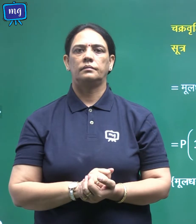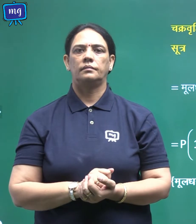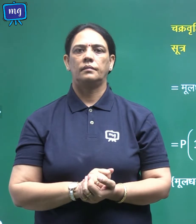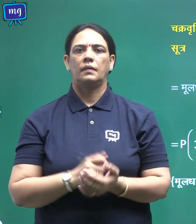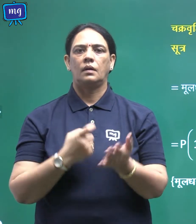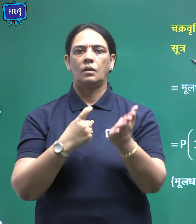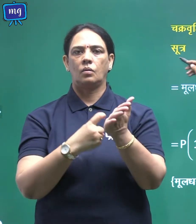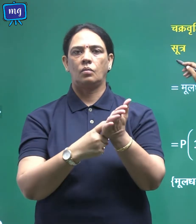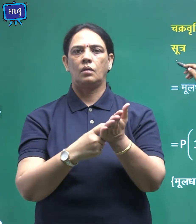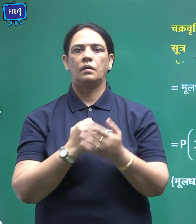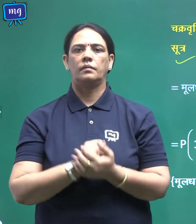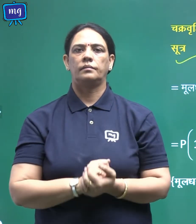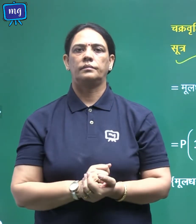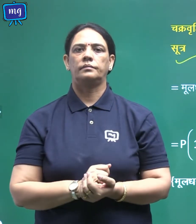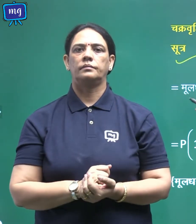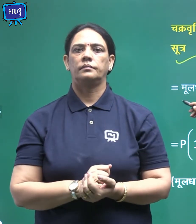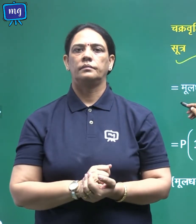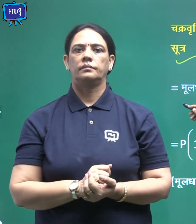सूत्र